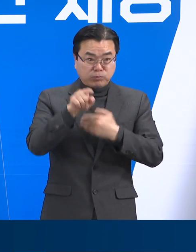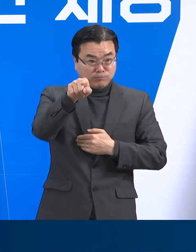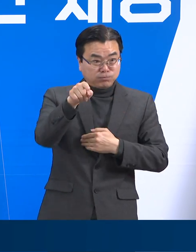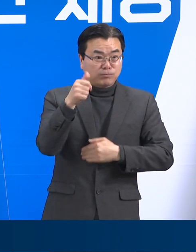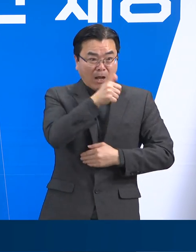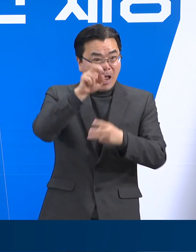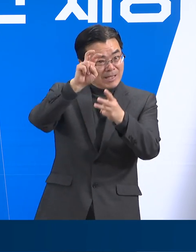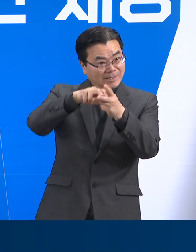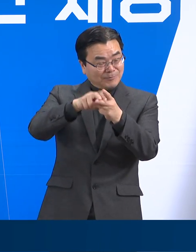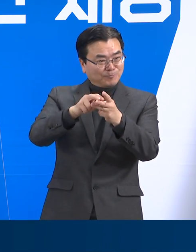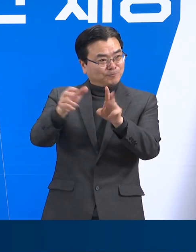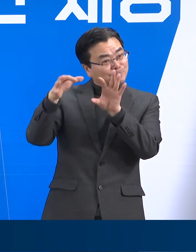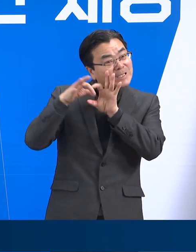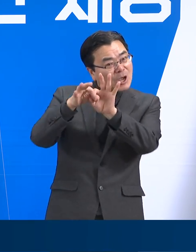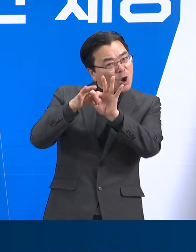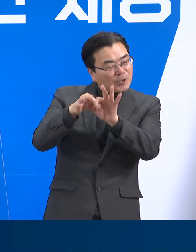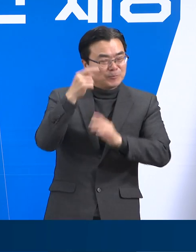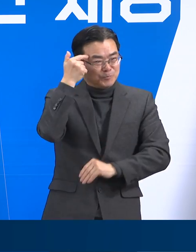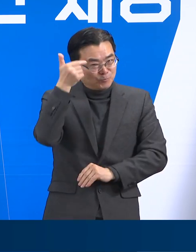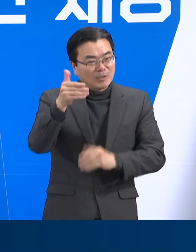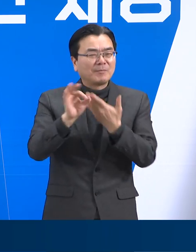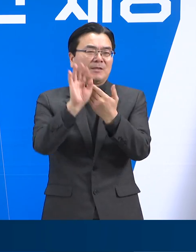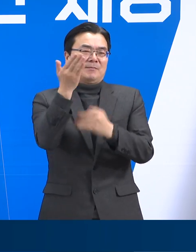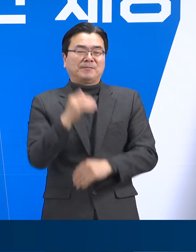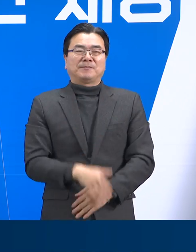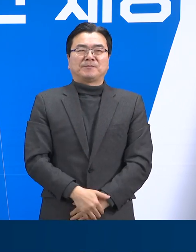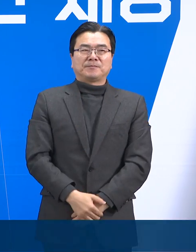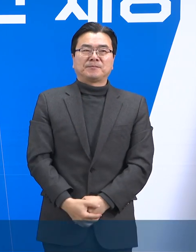재택치료 행정안내센터로 문의해 주시기 바랍니다.